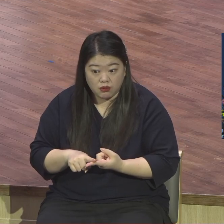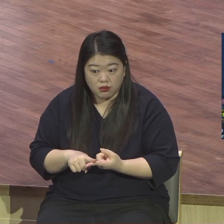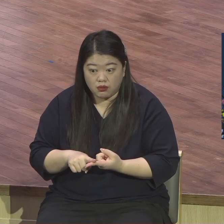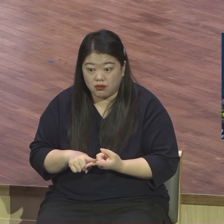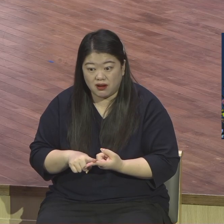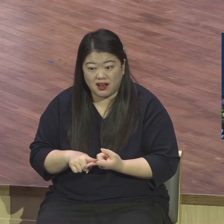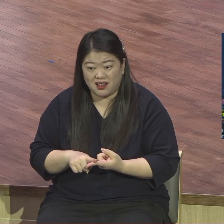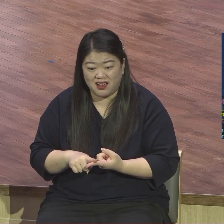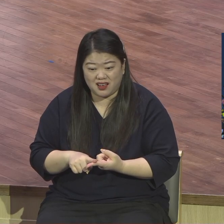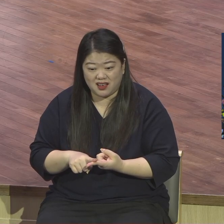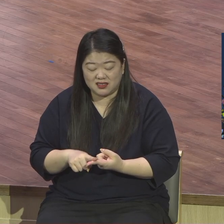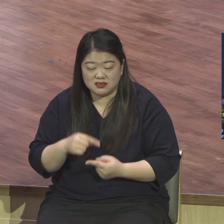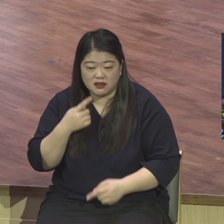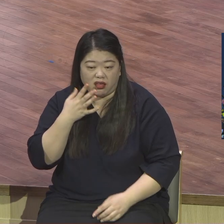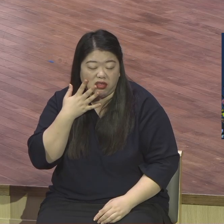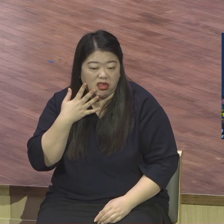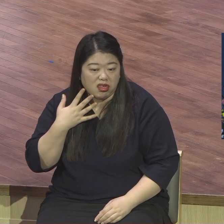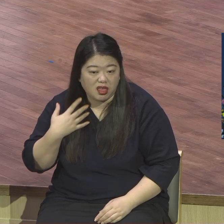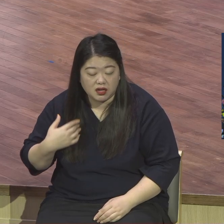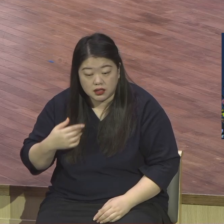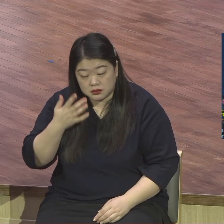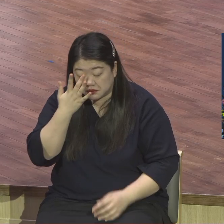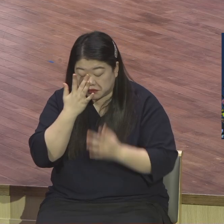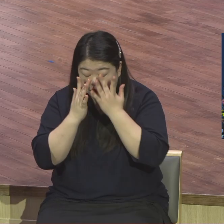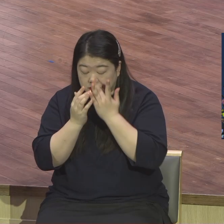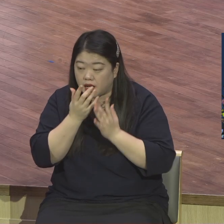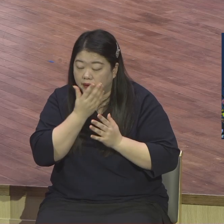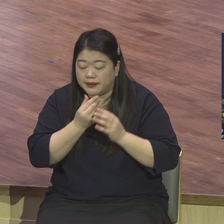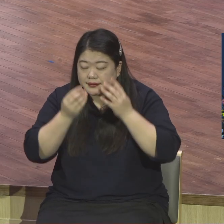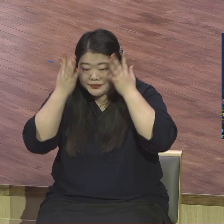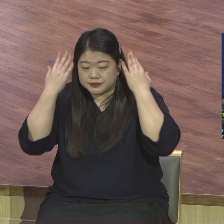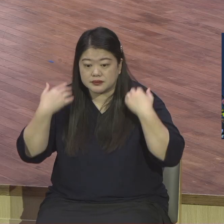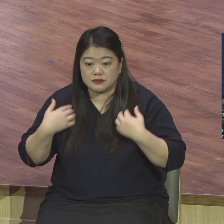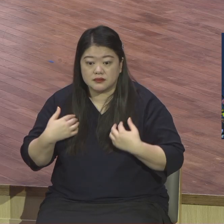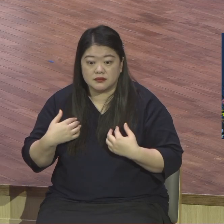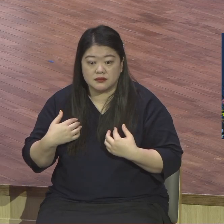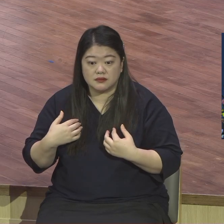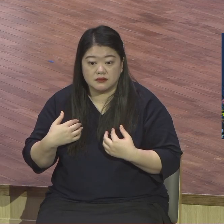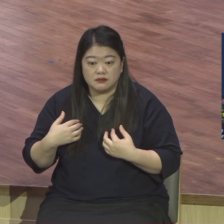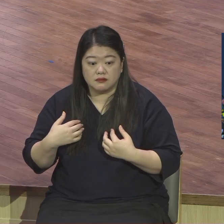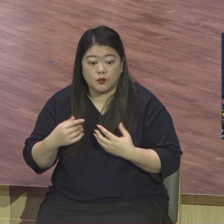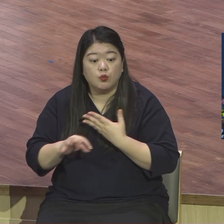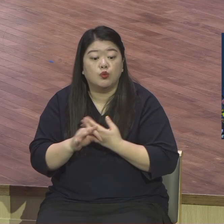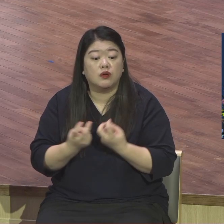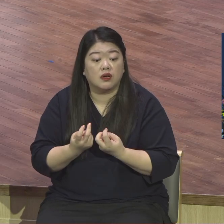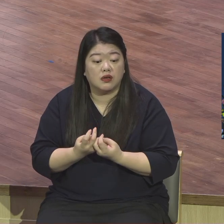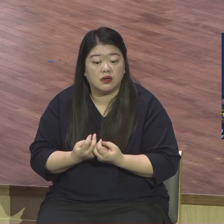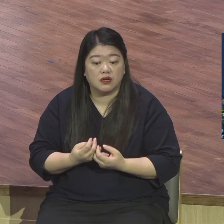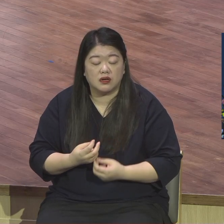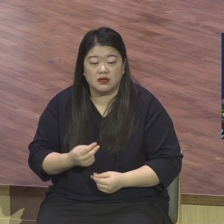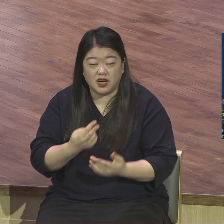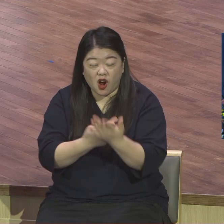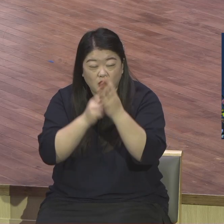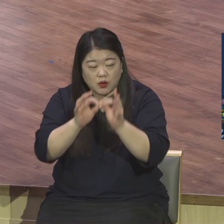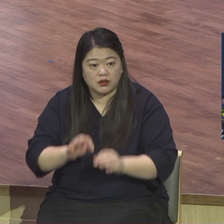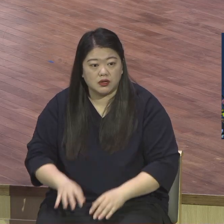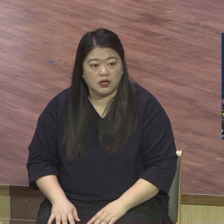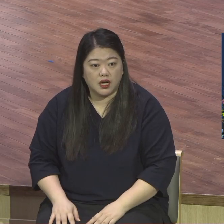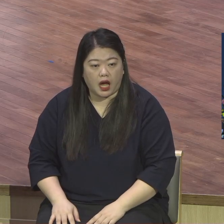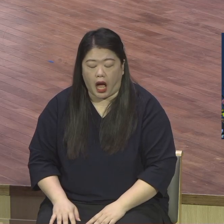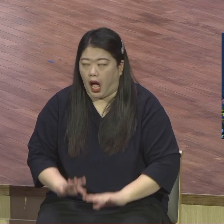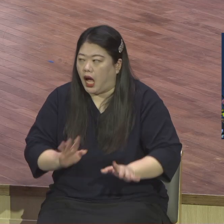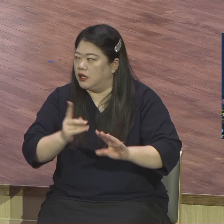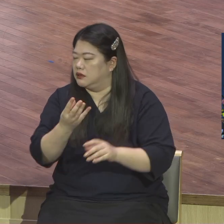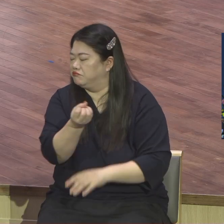추한 모습들, 밤새도록 자고 나서 추한 모습들 다 드러나죠. 어떻게 해요? 그걸 쳐다보면 그런 모습 빨리 가서